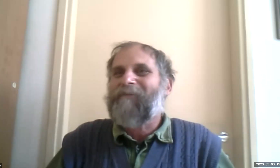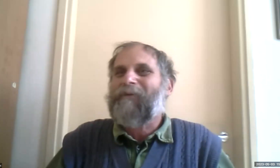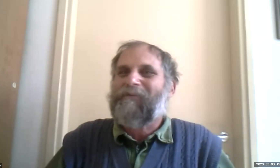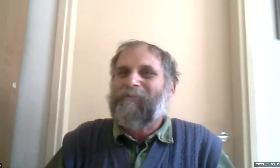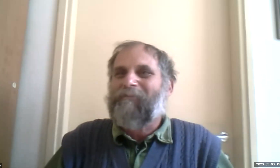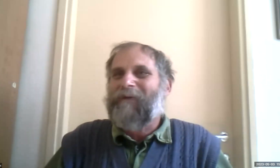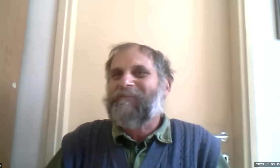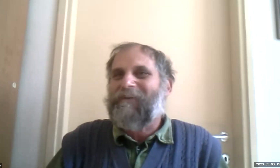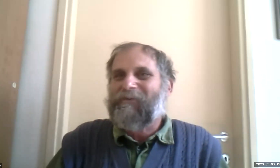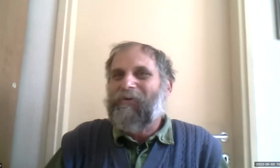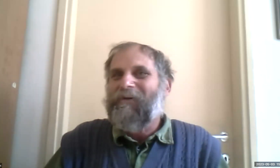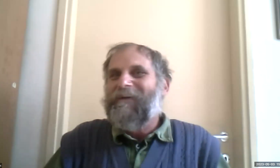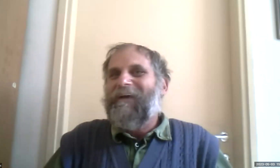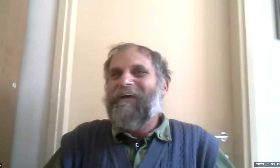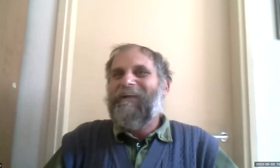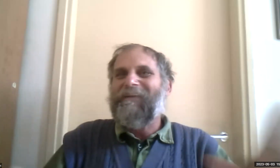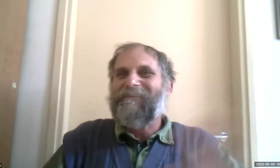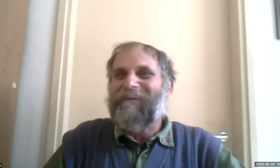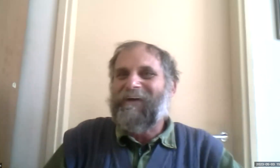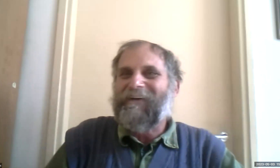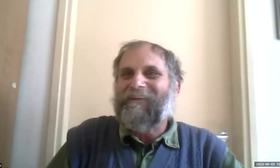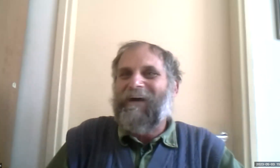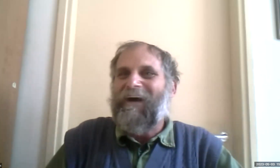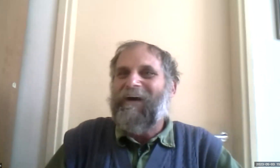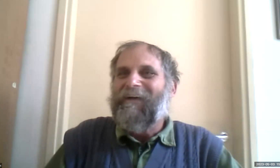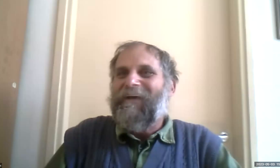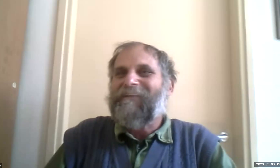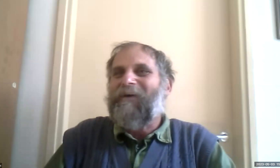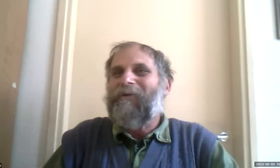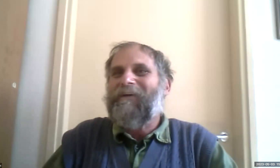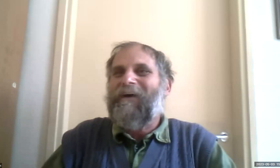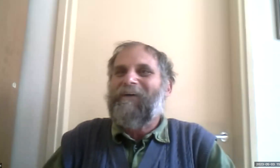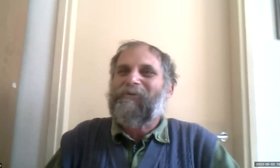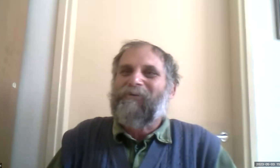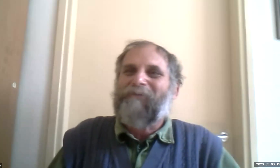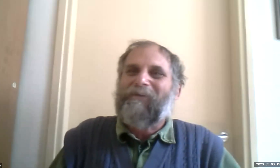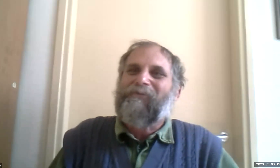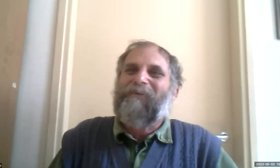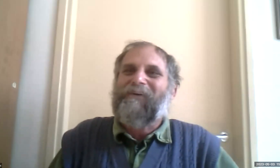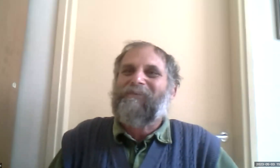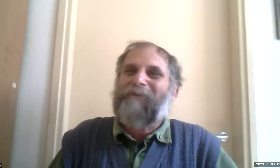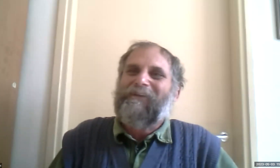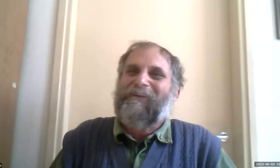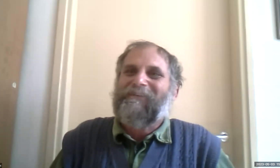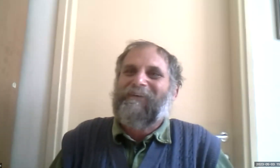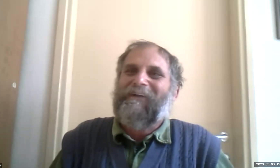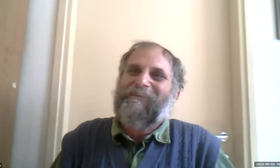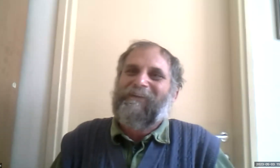בעזרתו להנציח את האוליגרחיות עוד מהתקופה שמדינת ישראל הייתה